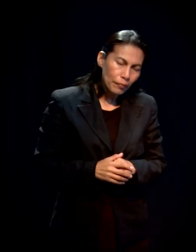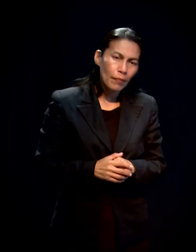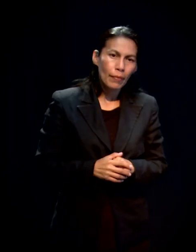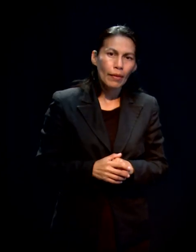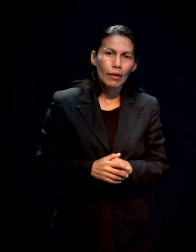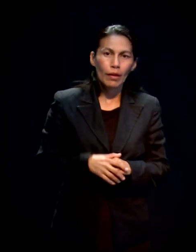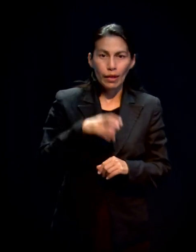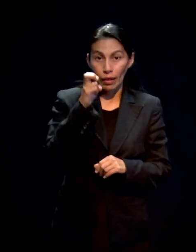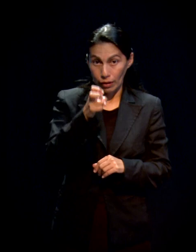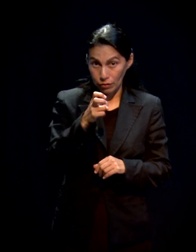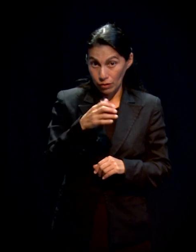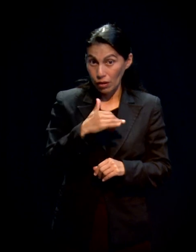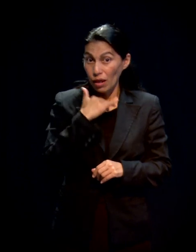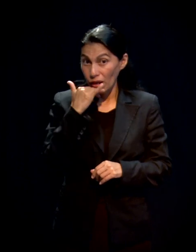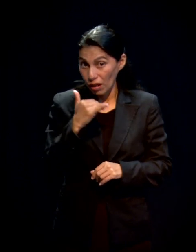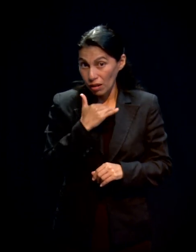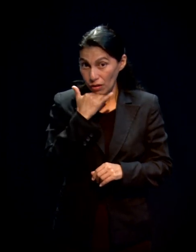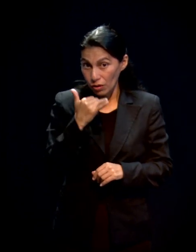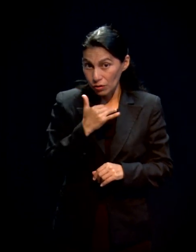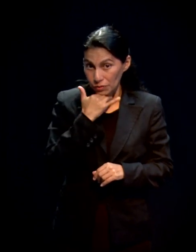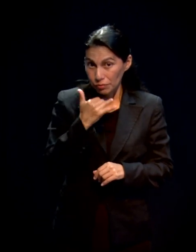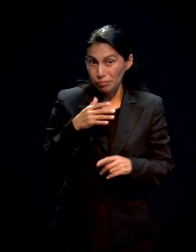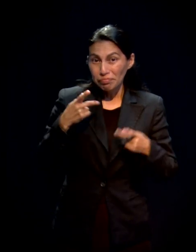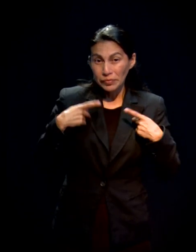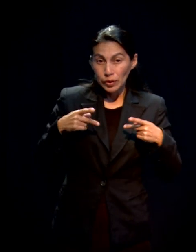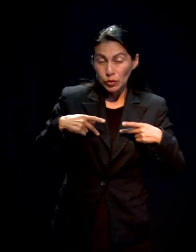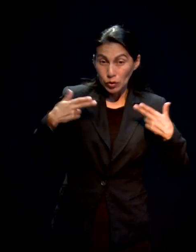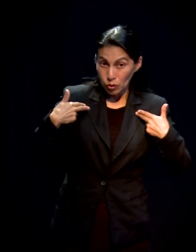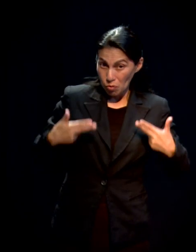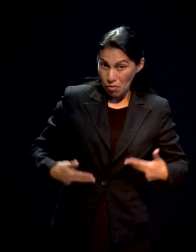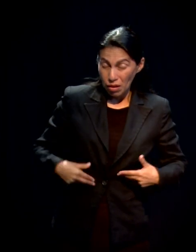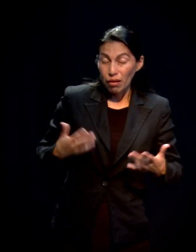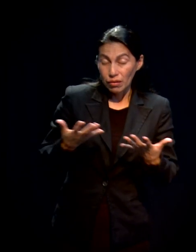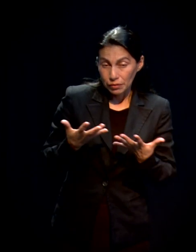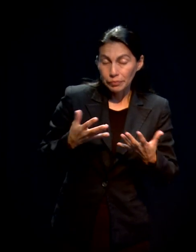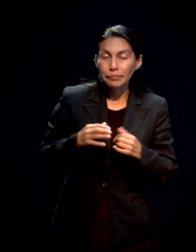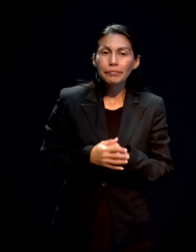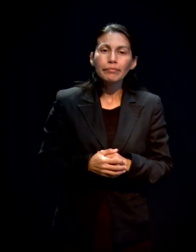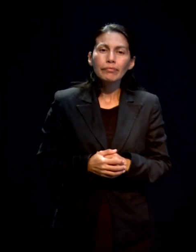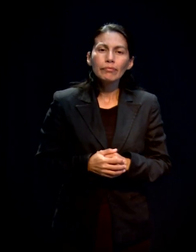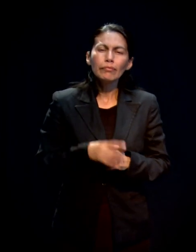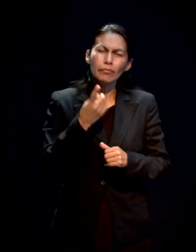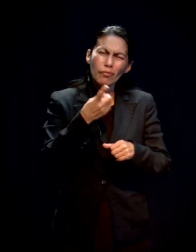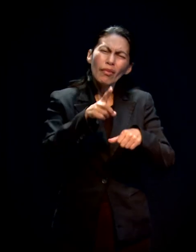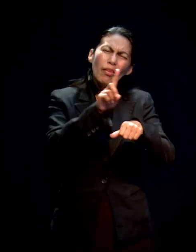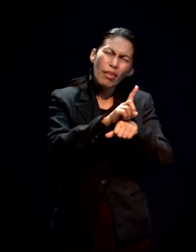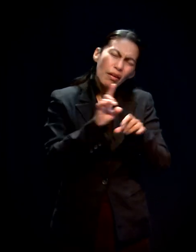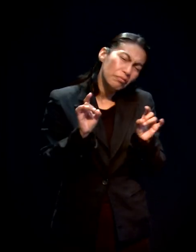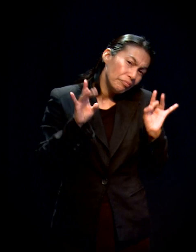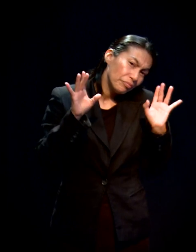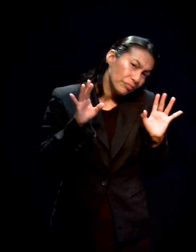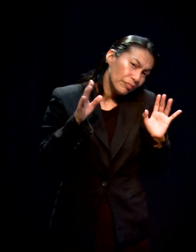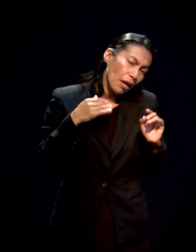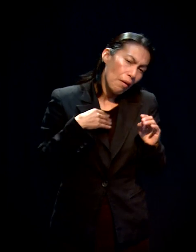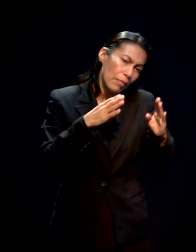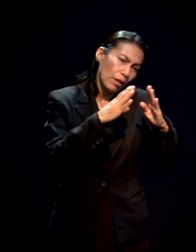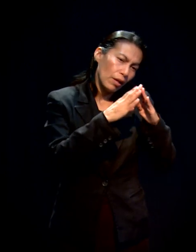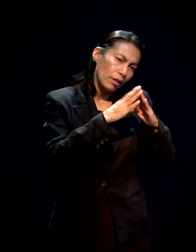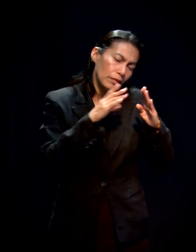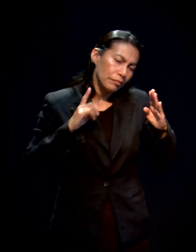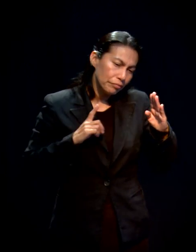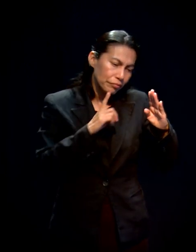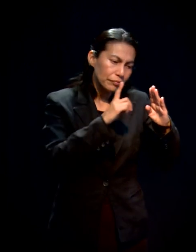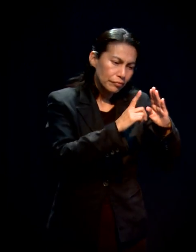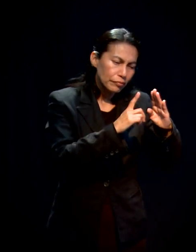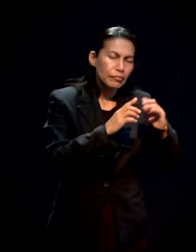apena y creo que es uno de los grandes errores que nosotros como seres humanos cometemos entonces ese día llegué con a mi